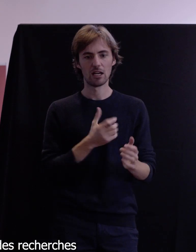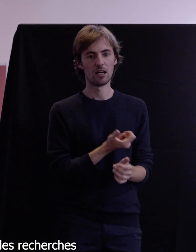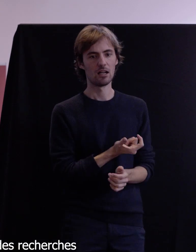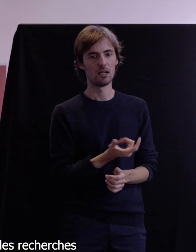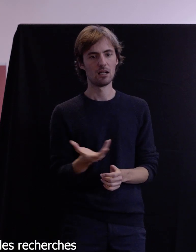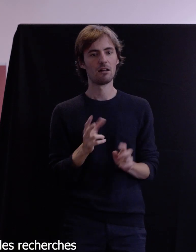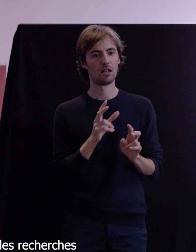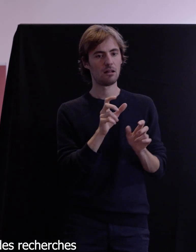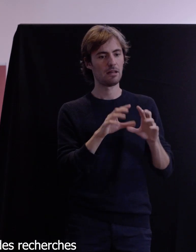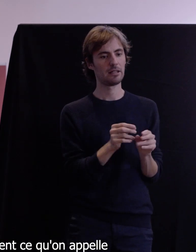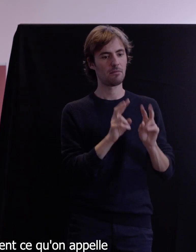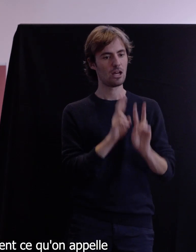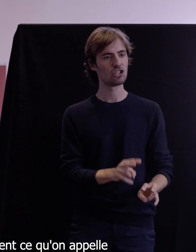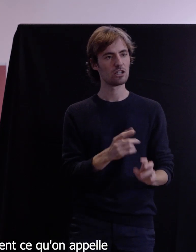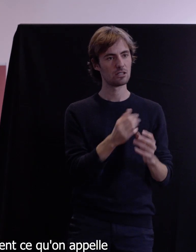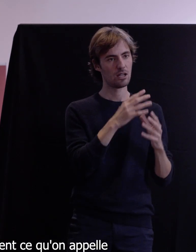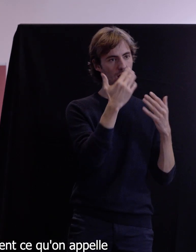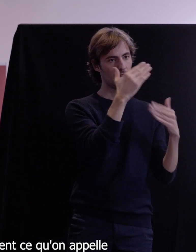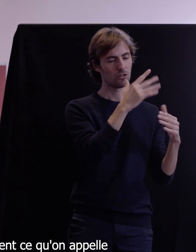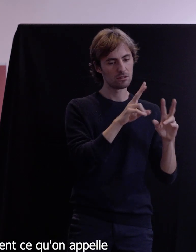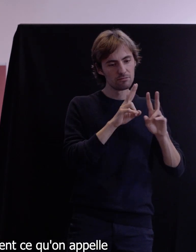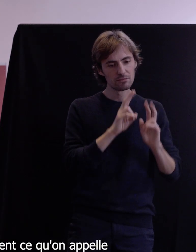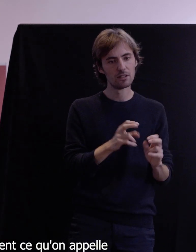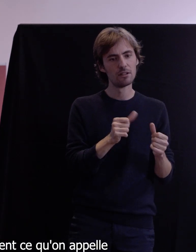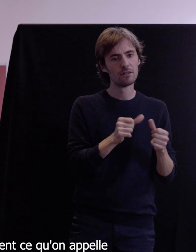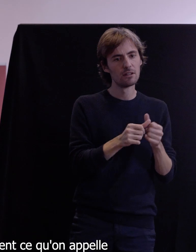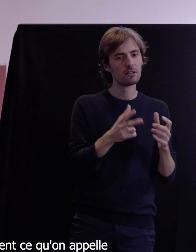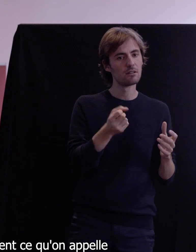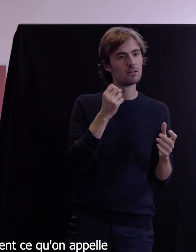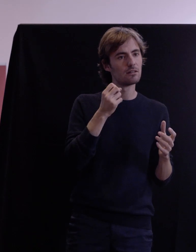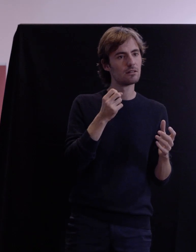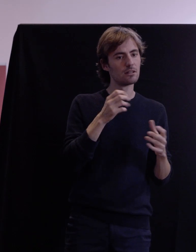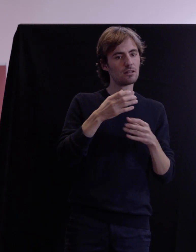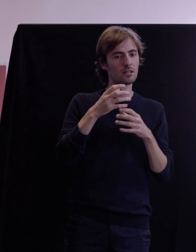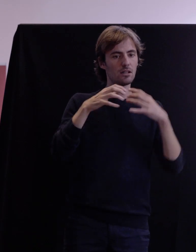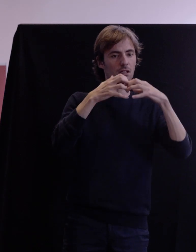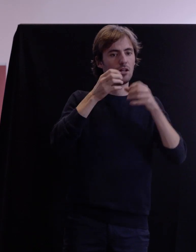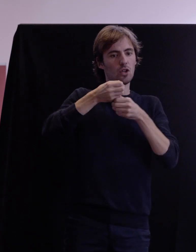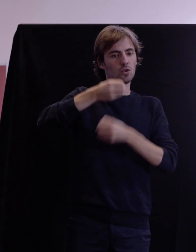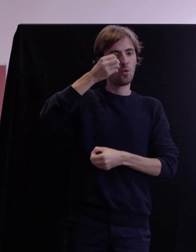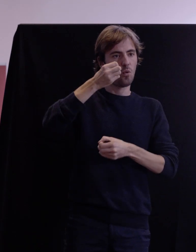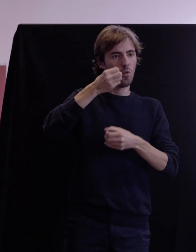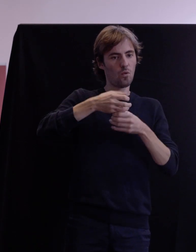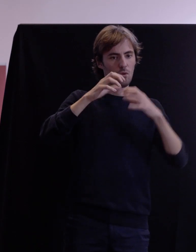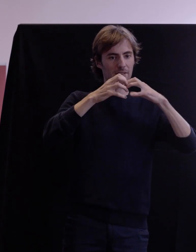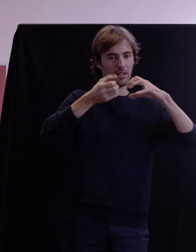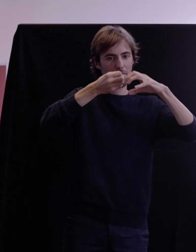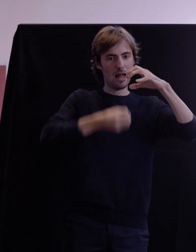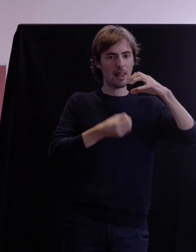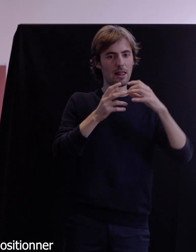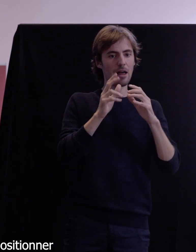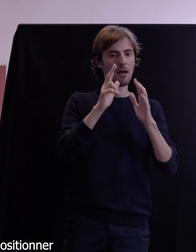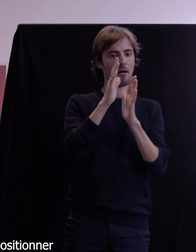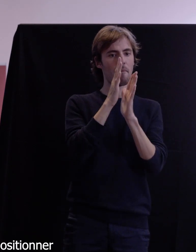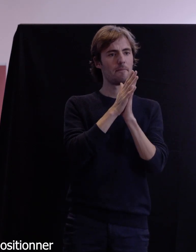donc certaines équipes à l'étranger ont proposé à un moment ce qu'on appelle des implants du tronc cérébral. Donc c'est une plaquette avec des